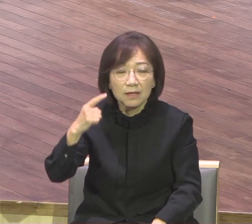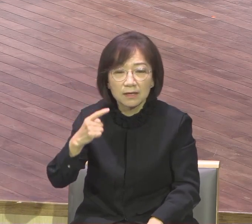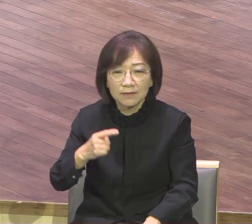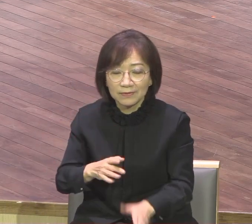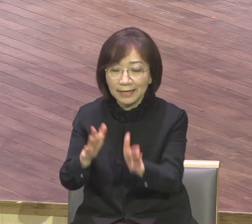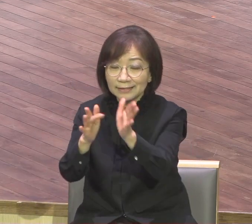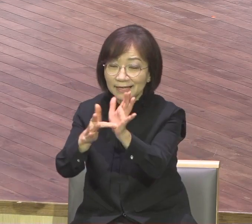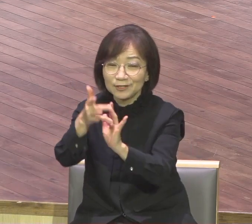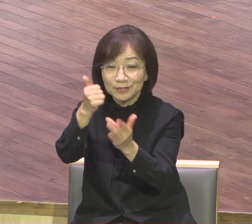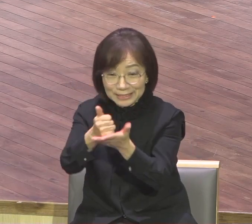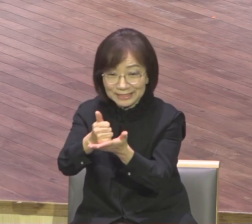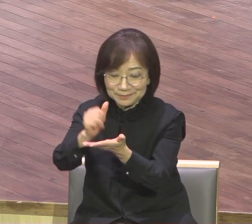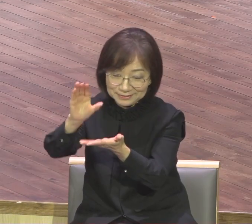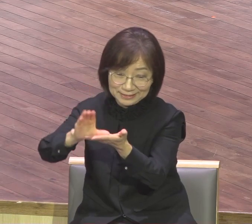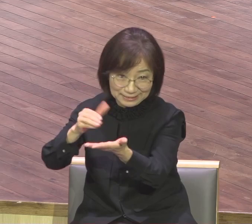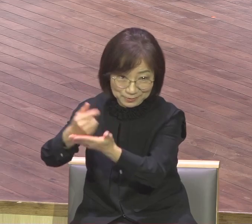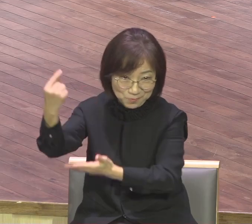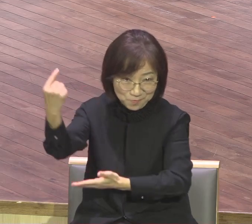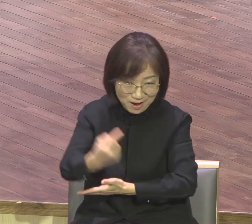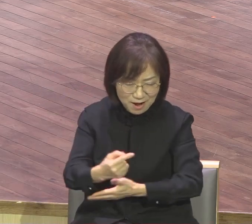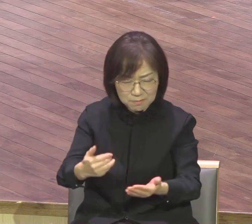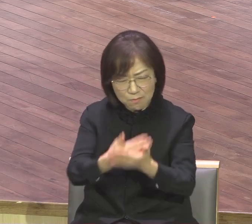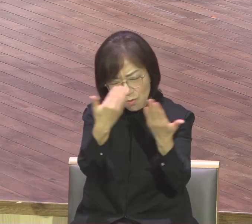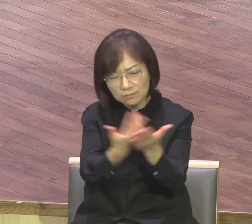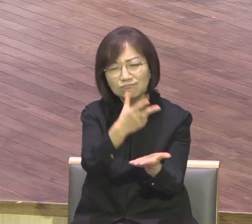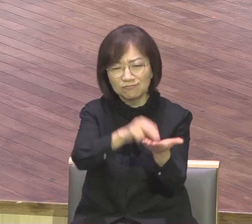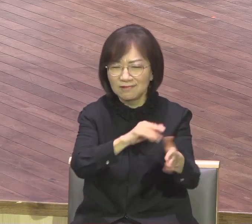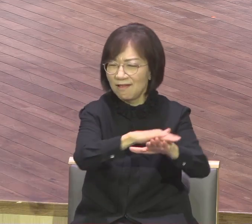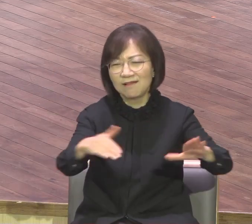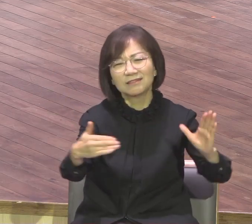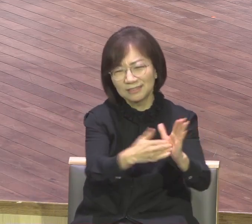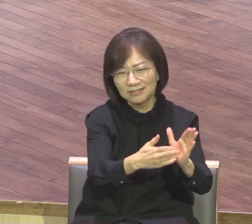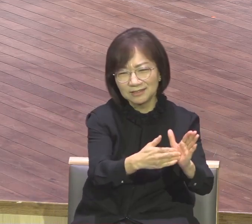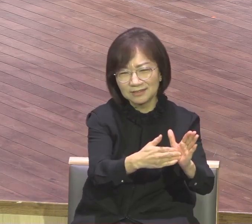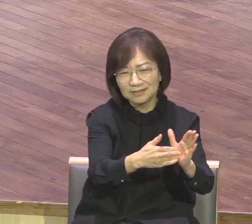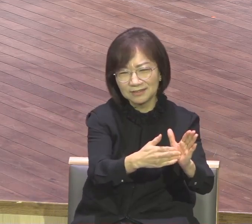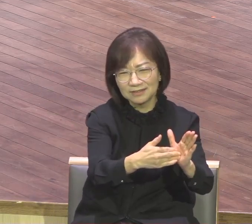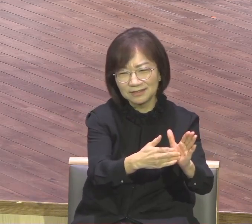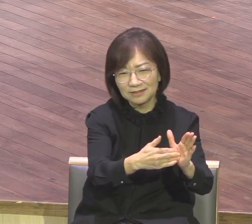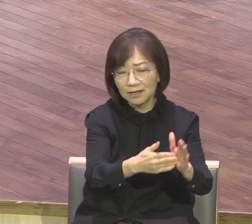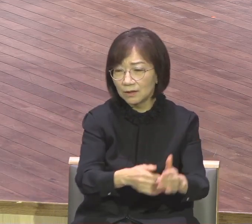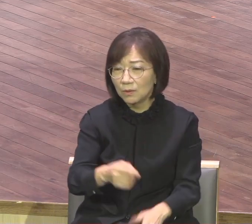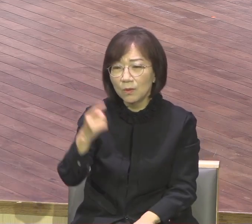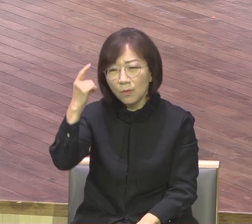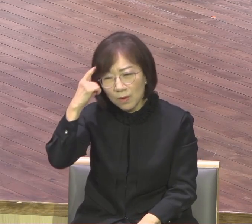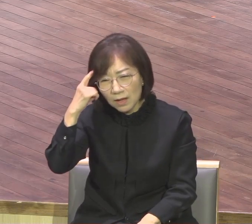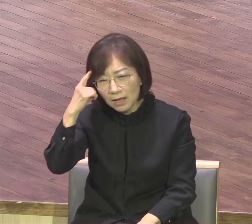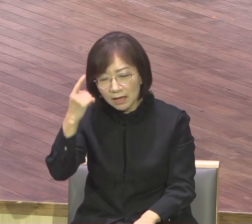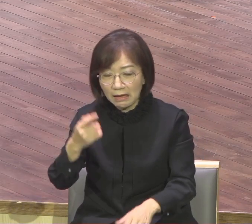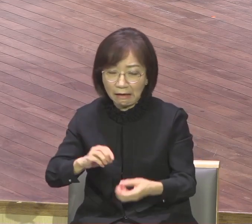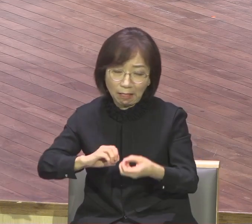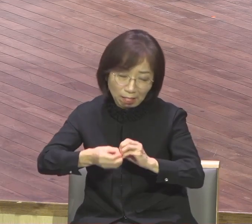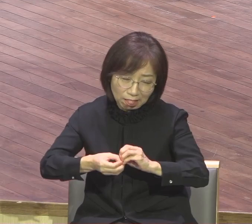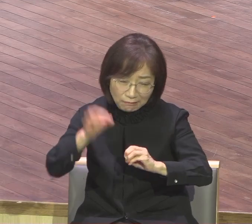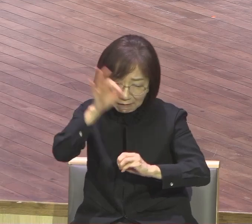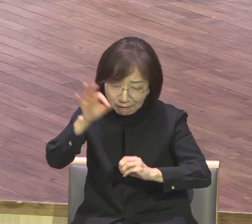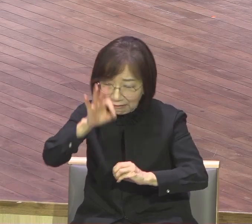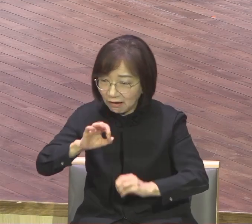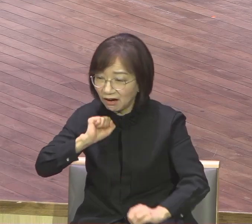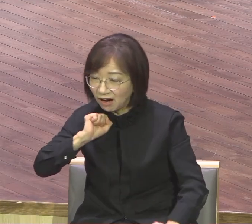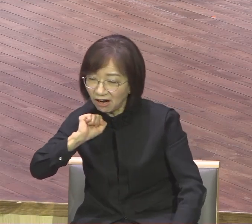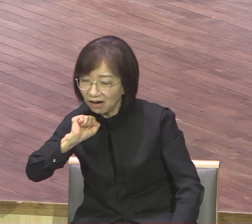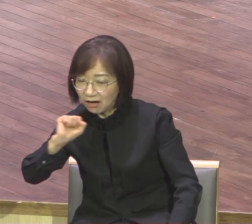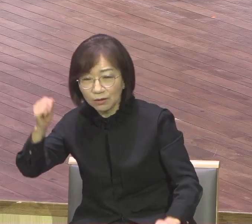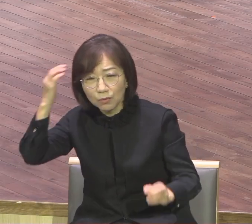그리스도 오셔서 모든 문제 해결했는데 뭘 자꾸 다른 걸 가지고 그렇게 고생하냐? Si Jesucristo ya vino para solucionar todos los problemas,